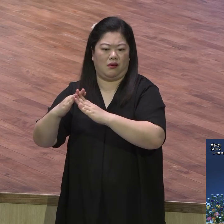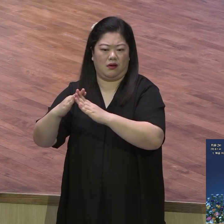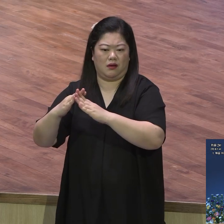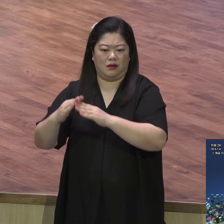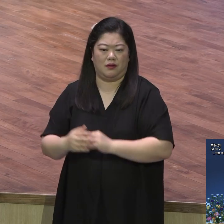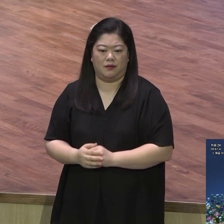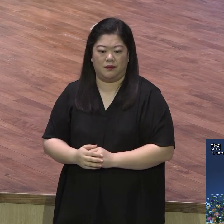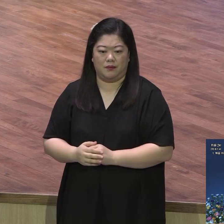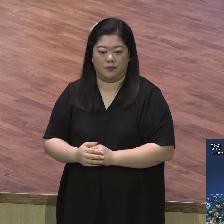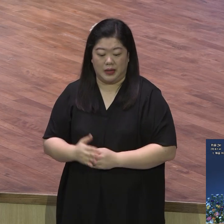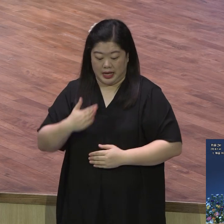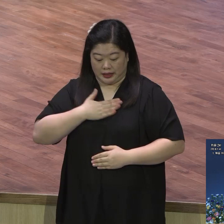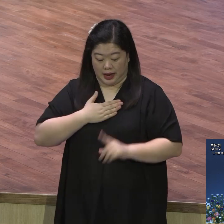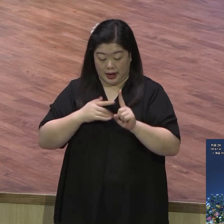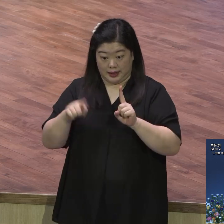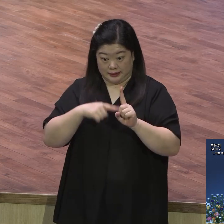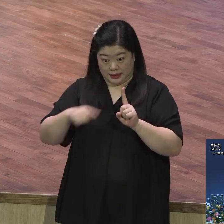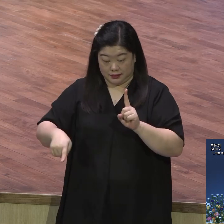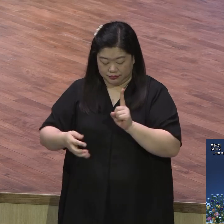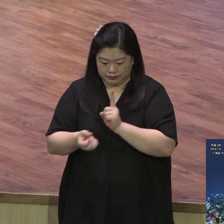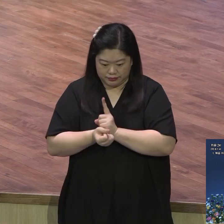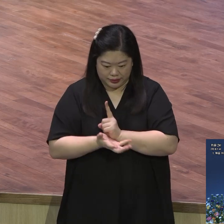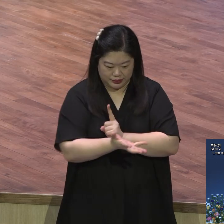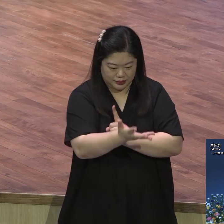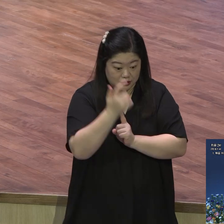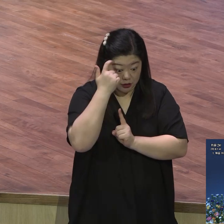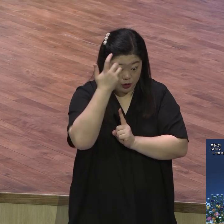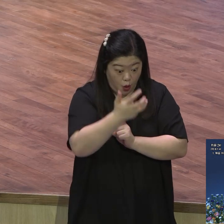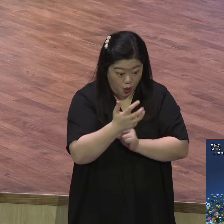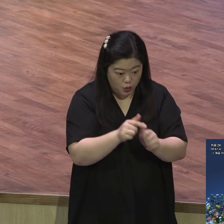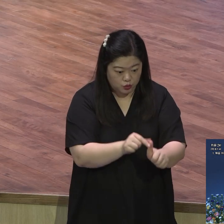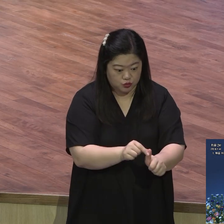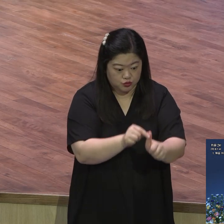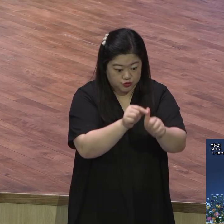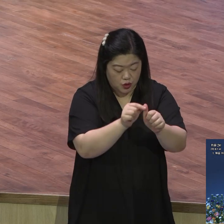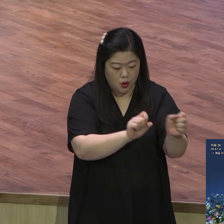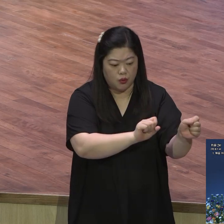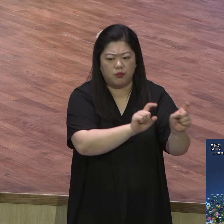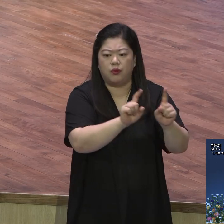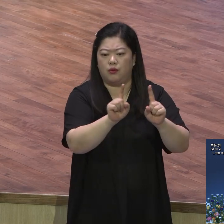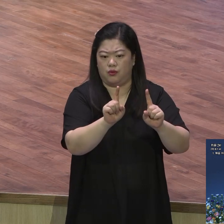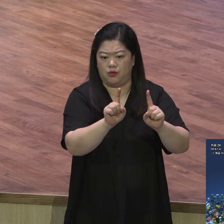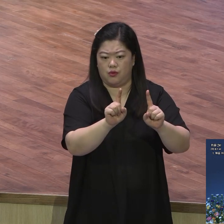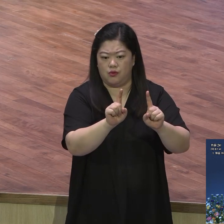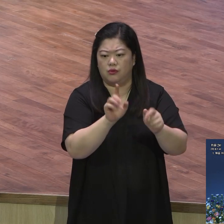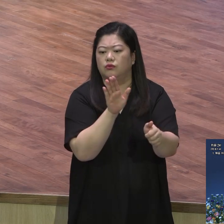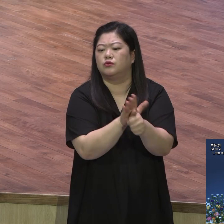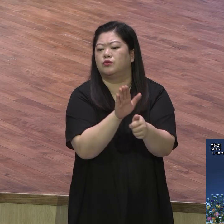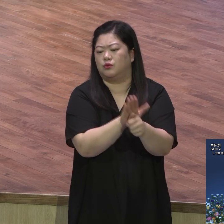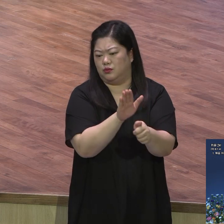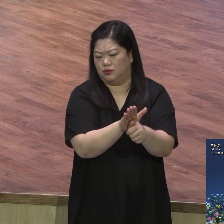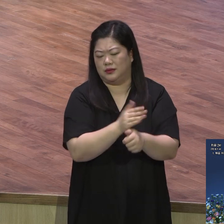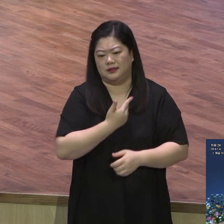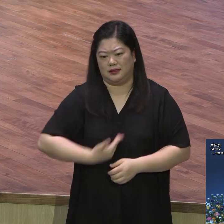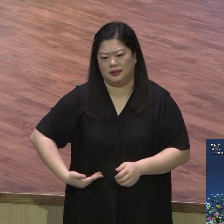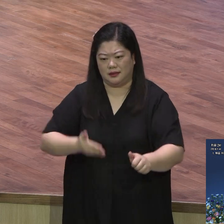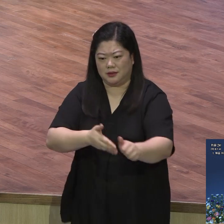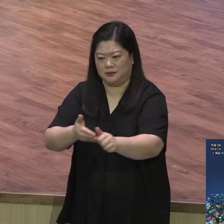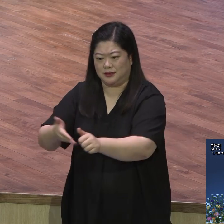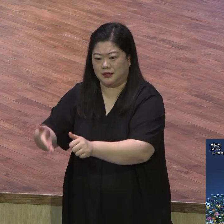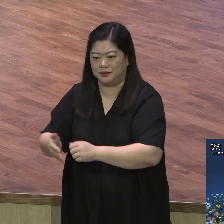살아난 역사가 일어나길 바랍니다. 영혼이 살아난 역사 누구나 이 자리에 오면 치유와 회복의 은혜를 입는